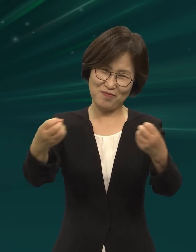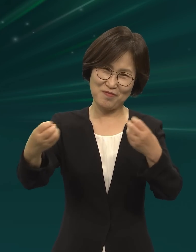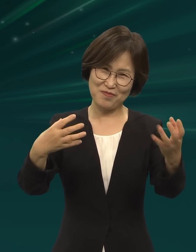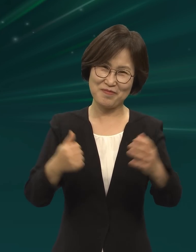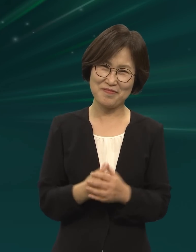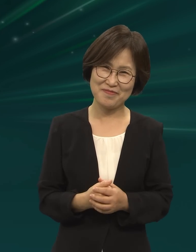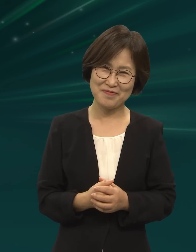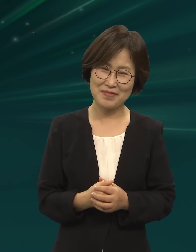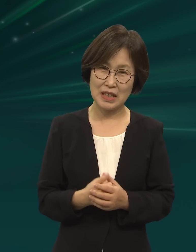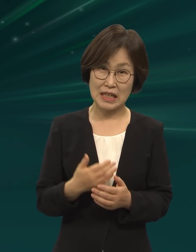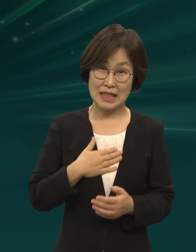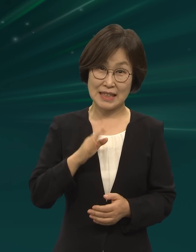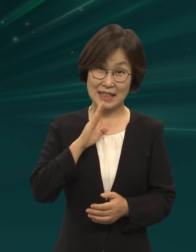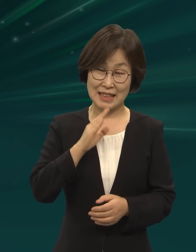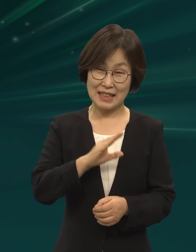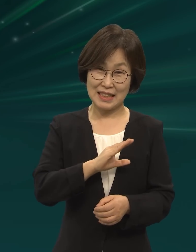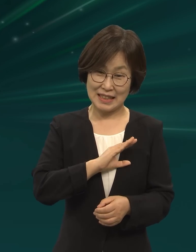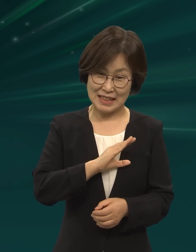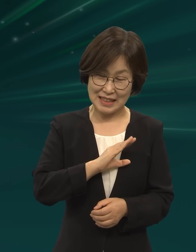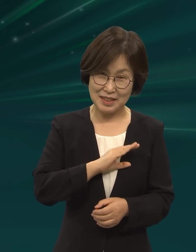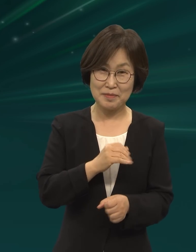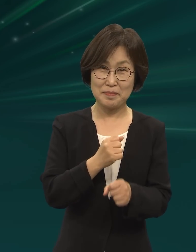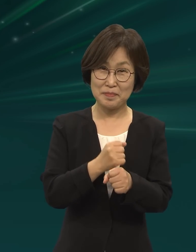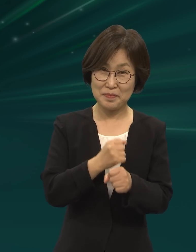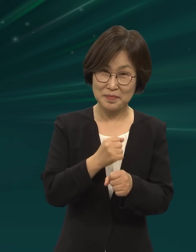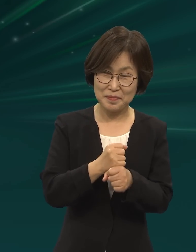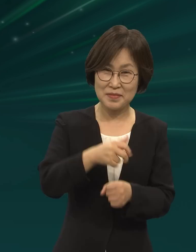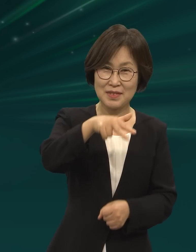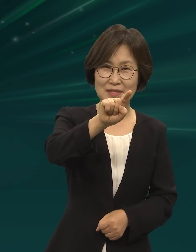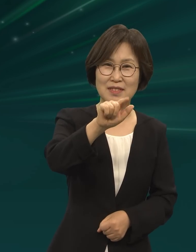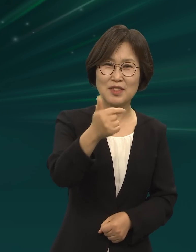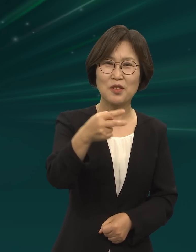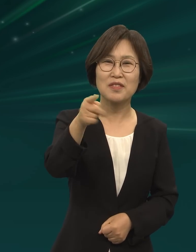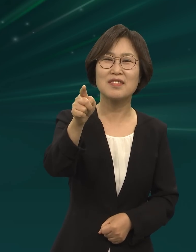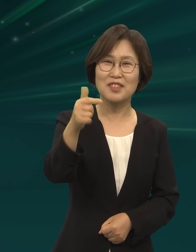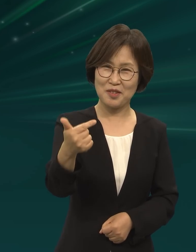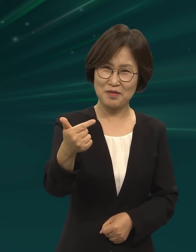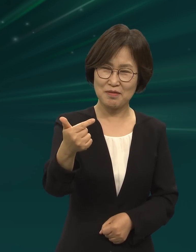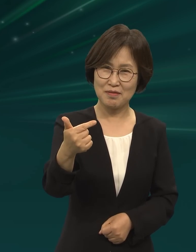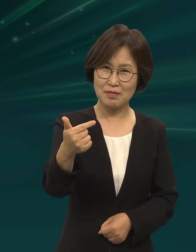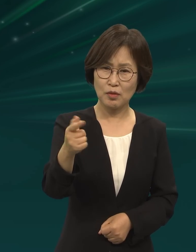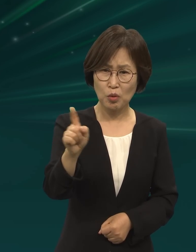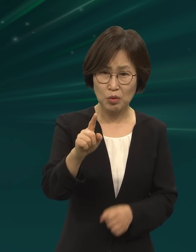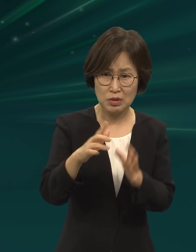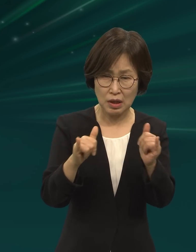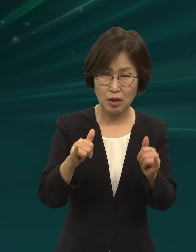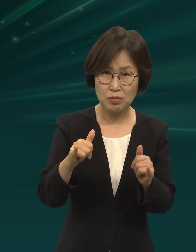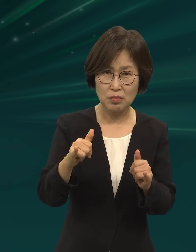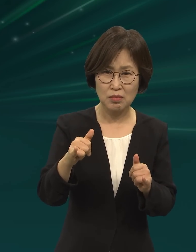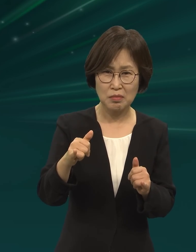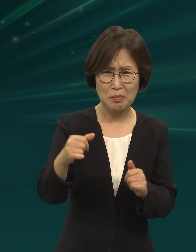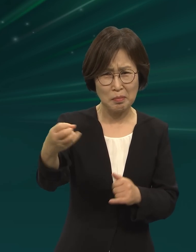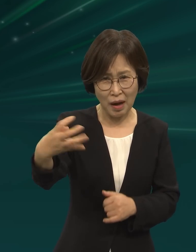제 닉네임입니다. 그 천던 이름을 알려주는데 그럼에도 불구하고 어떤 사람이 런던